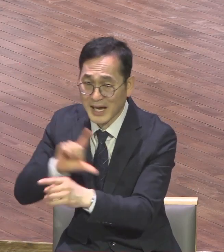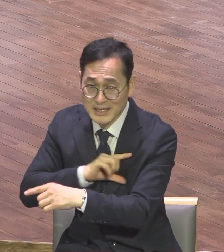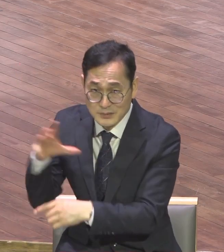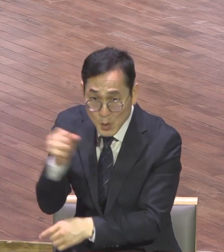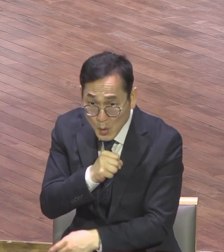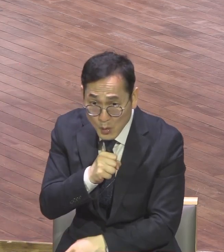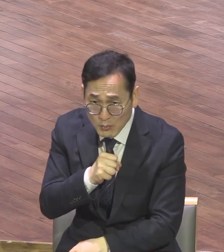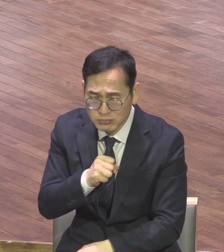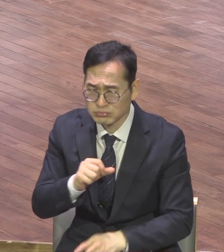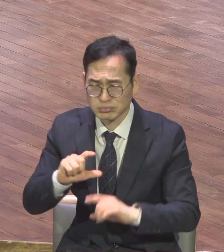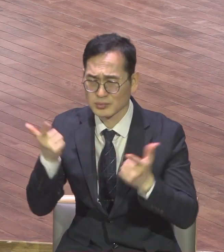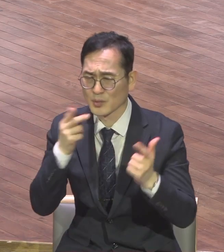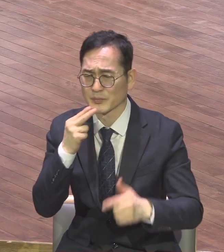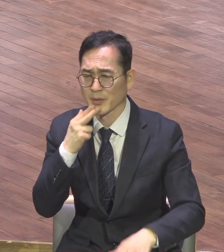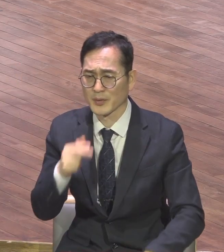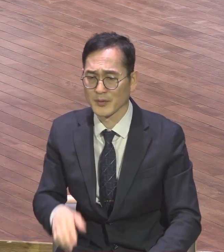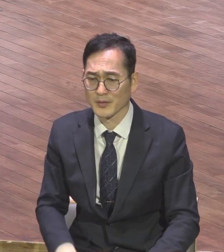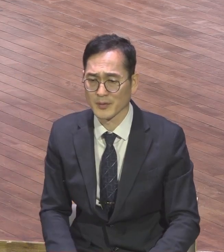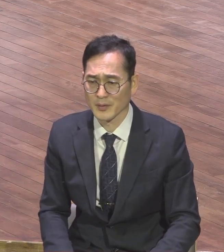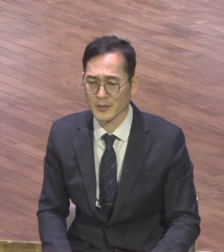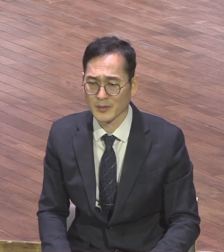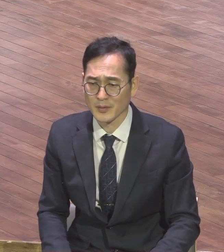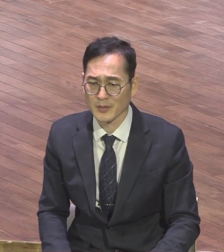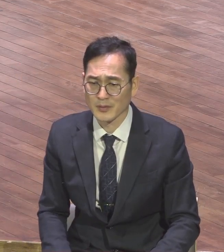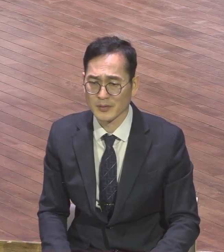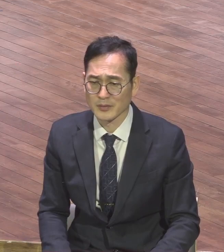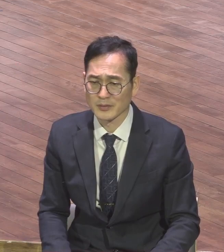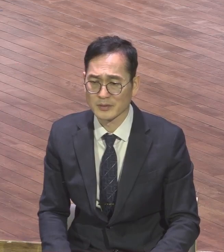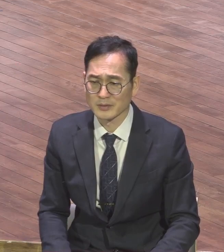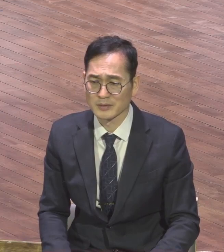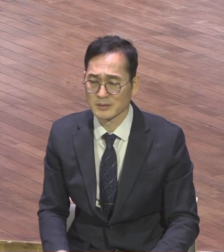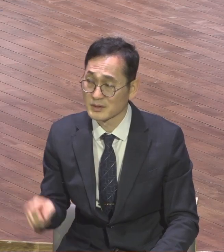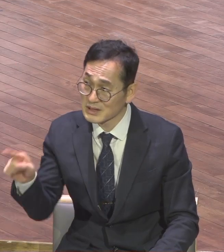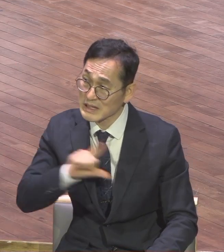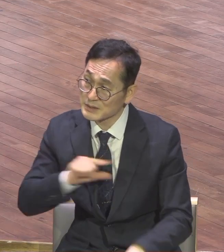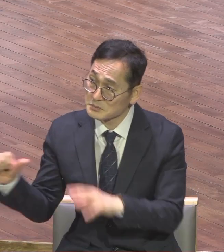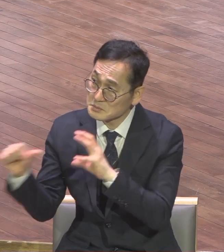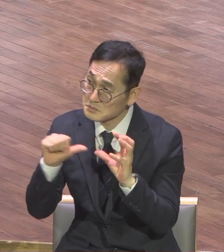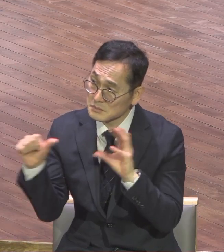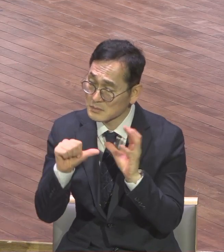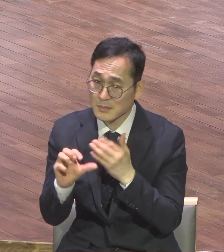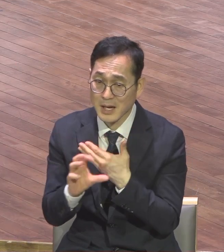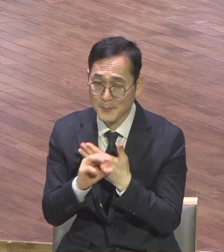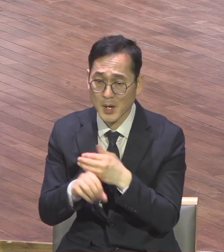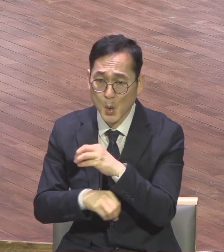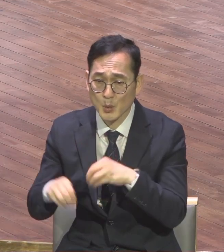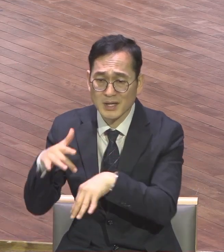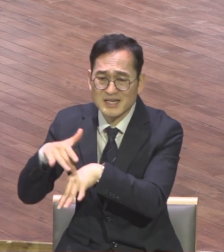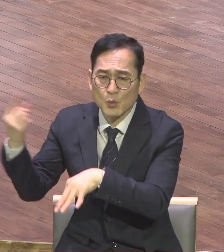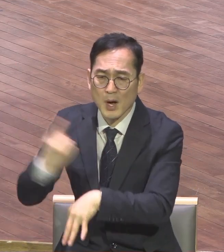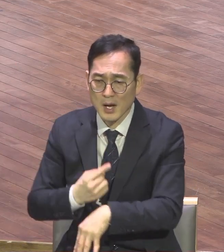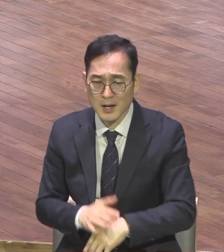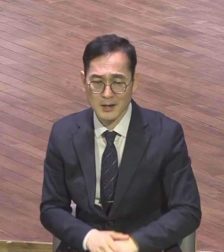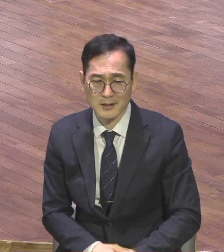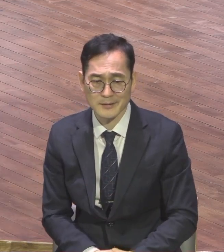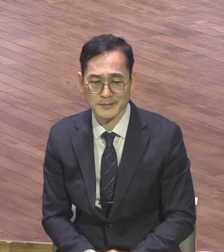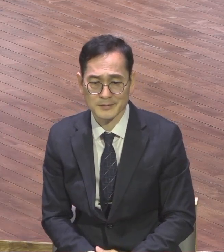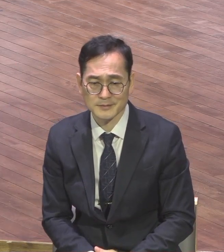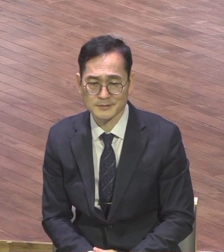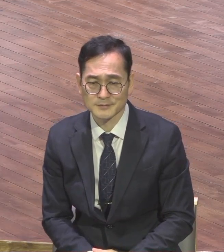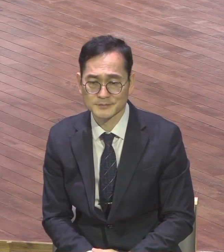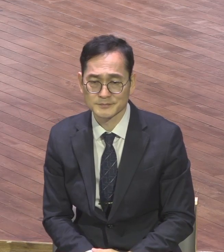기도하면 귀신이 역사해요. 귀신이. 성령이 역사하는 게 아니라 귀신이 역사한다니까. 뭔가 되는 것처럼